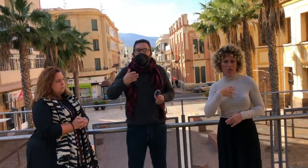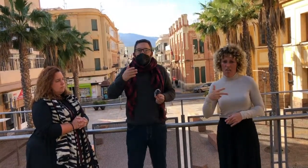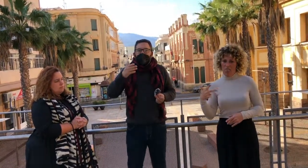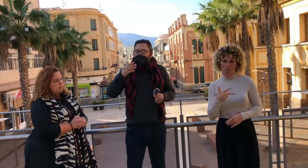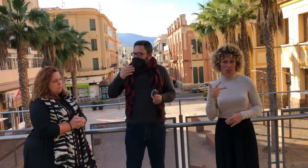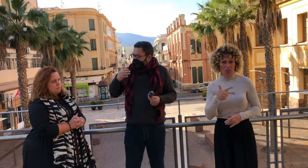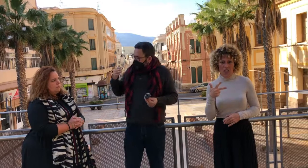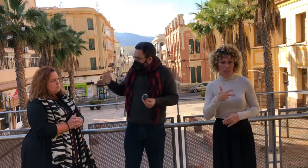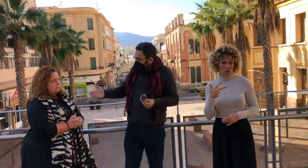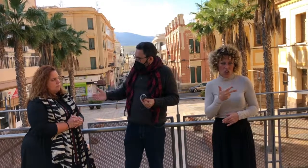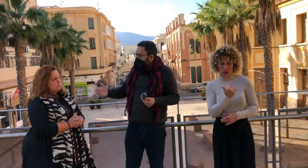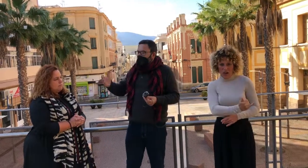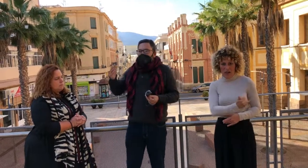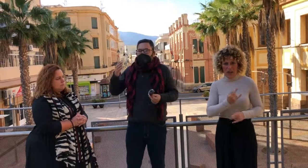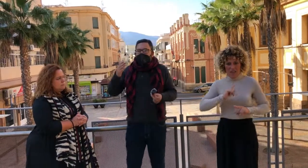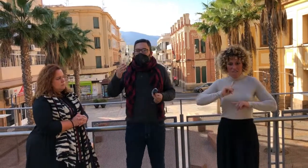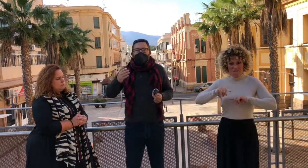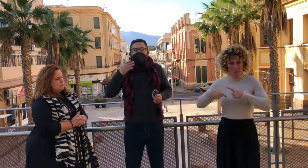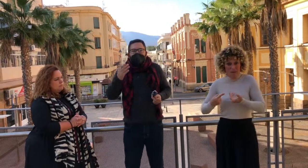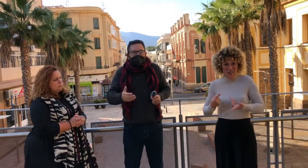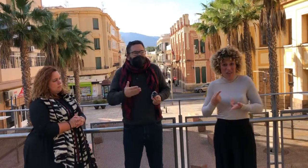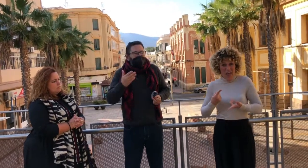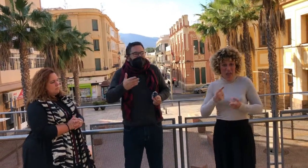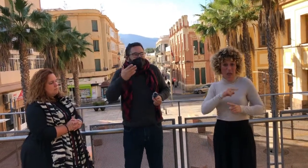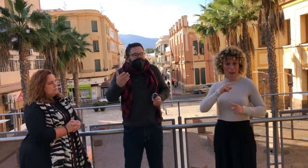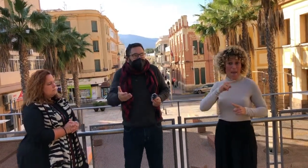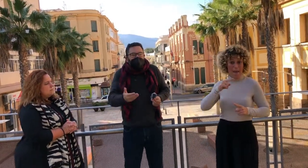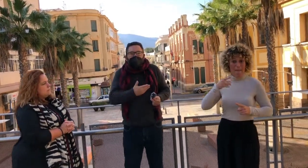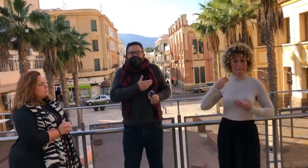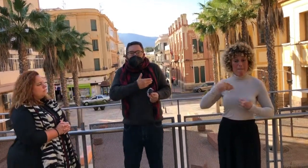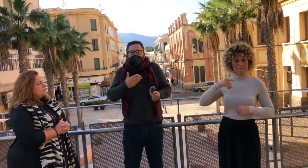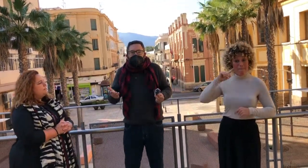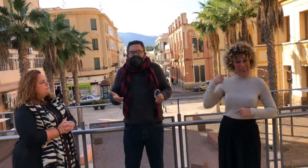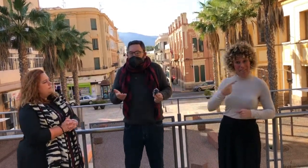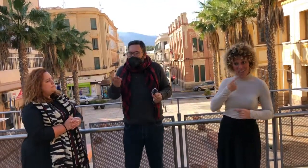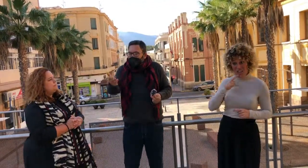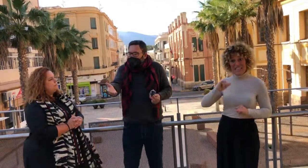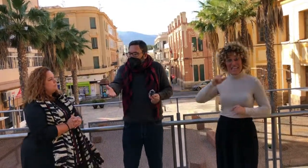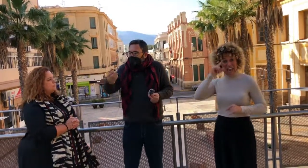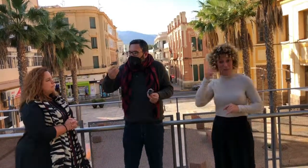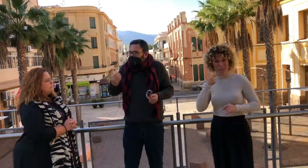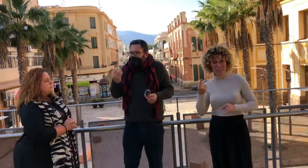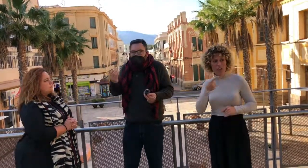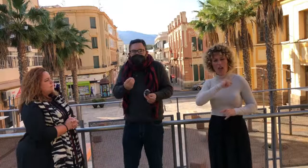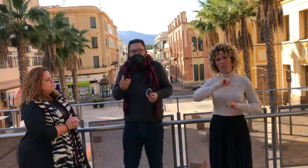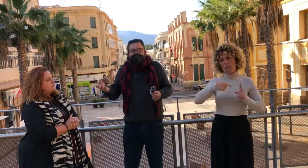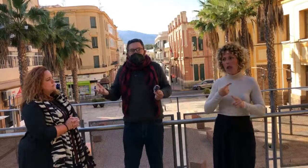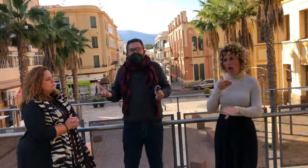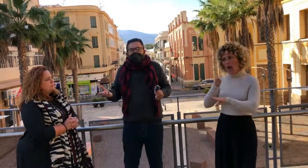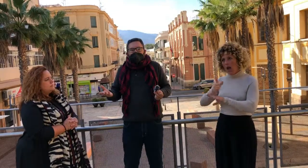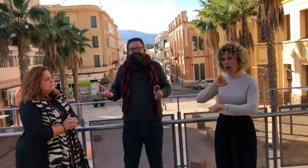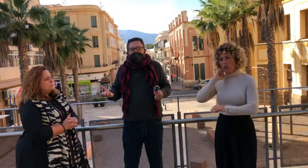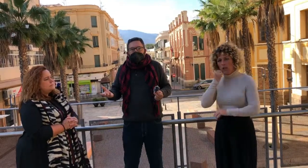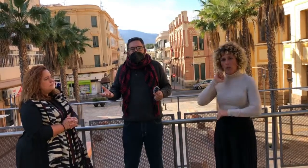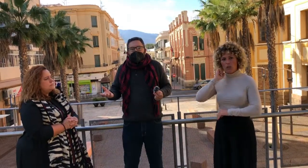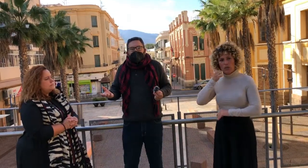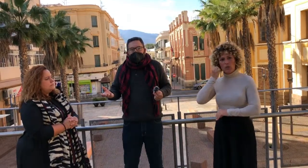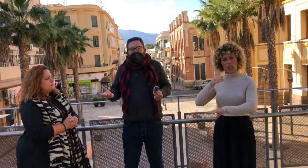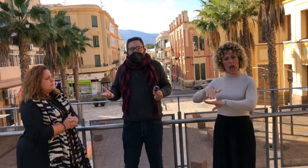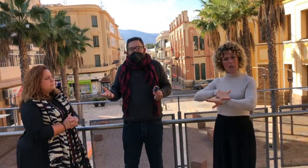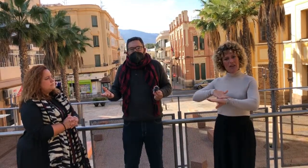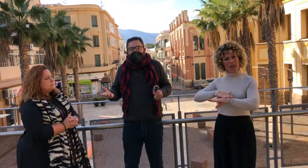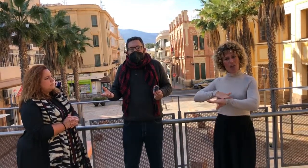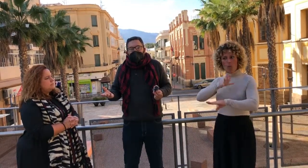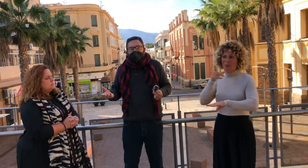Belén, como ha dicho Carmen, no tienen por qué estar peleándose con la administración para que sus hijos tengan y sus hijas